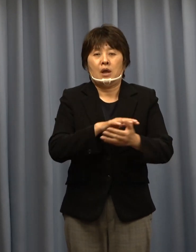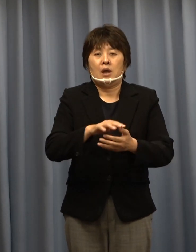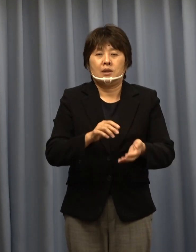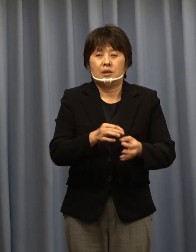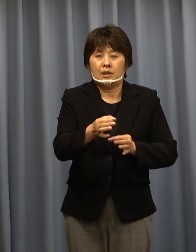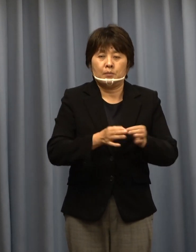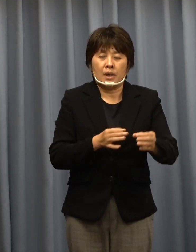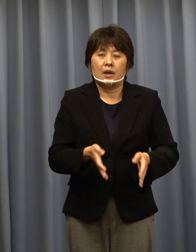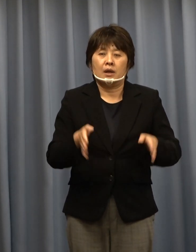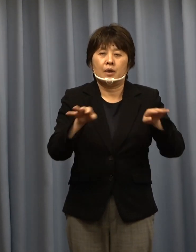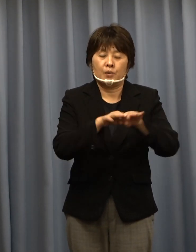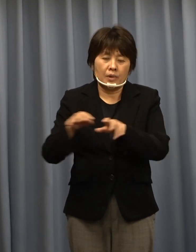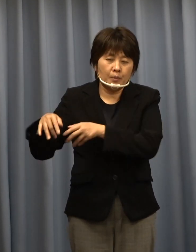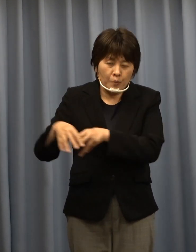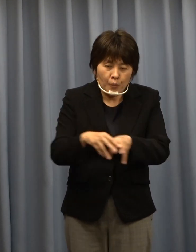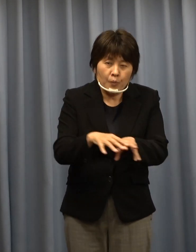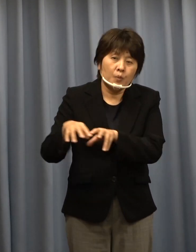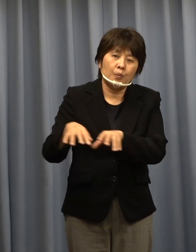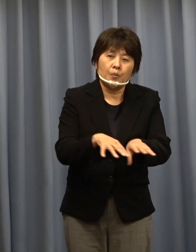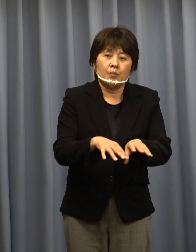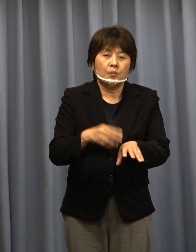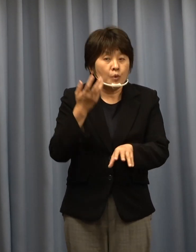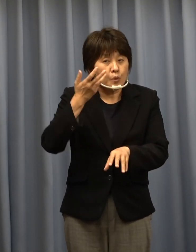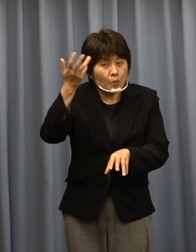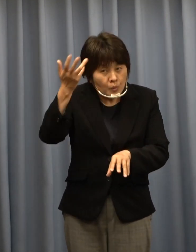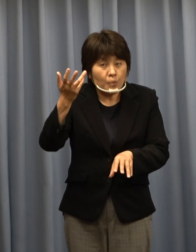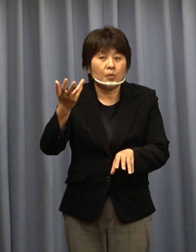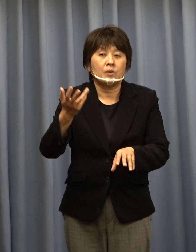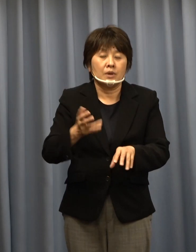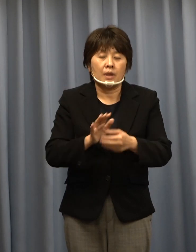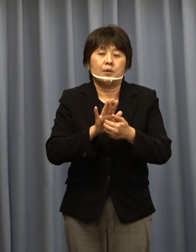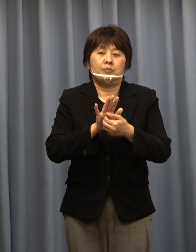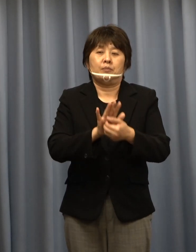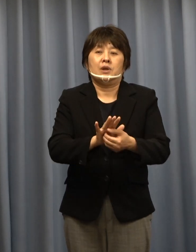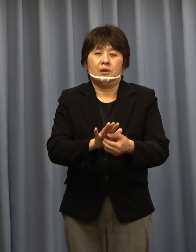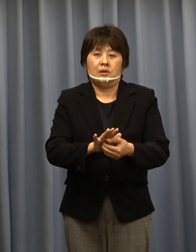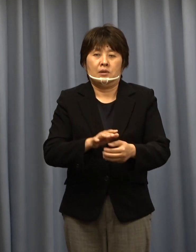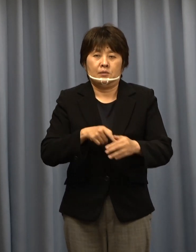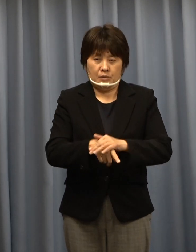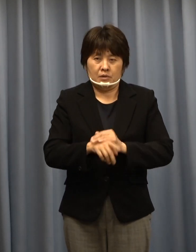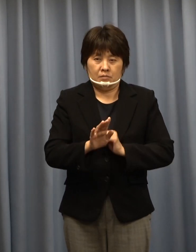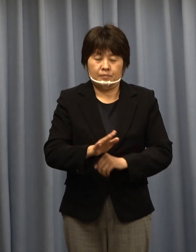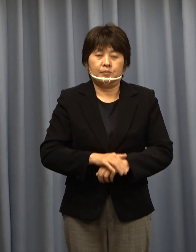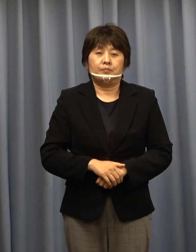ってくるというような可能性もあるのではないかという話もあります。